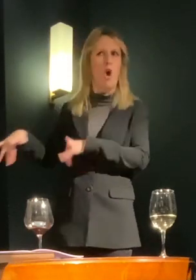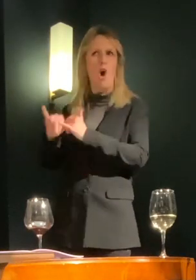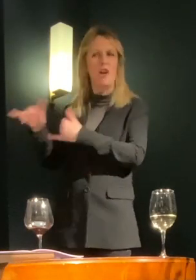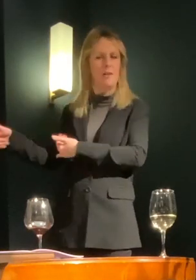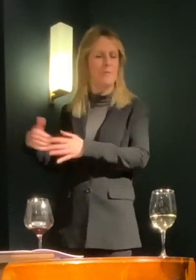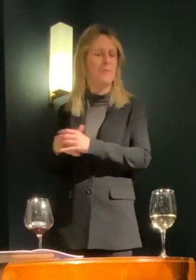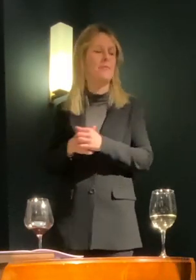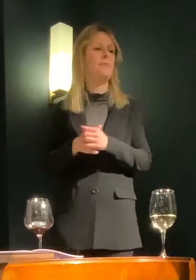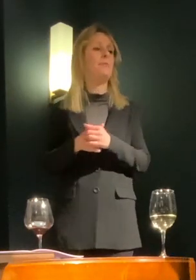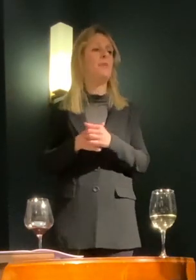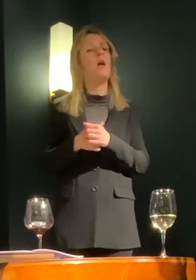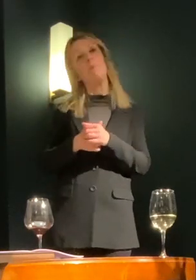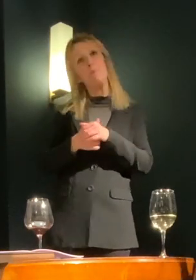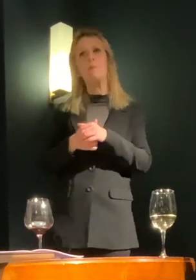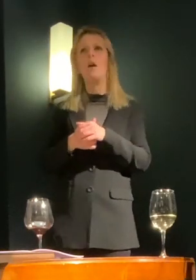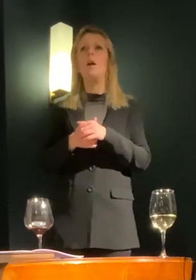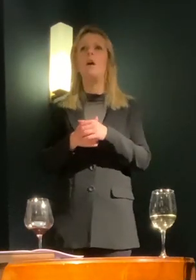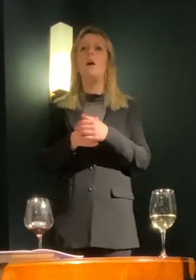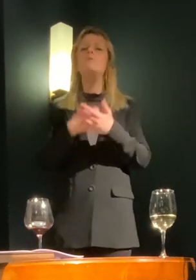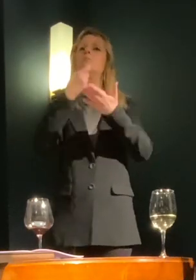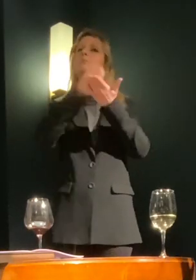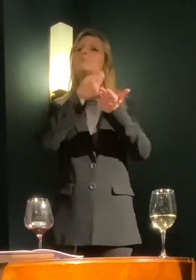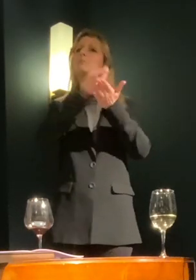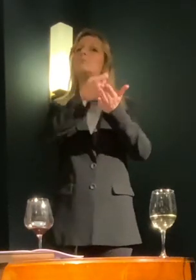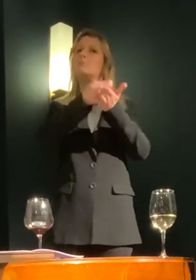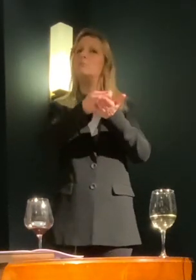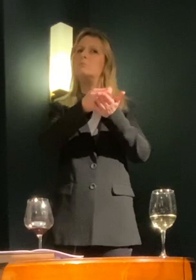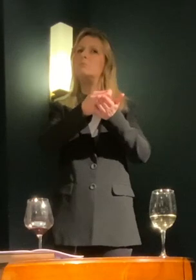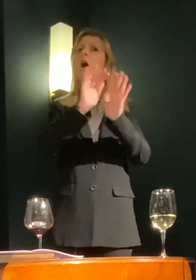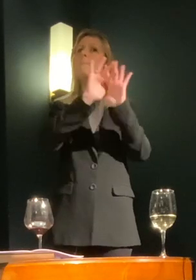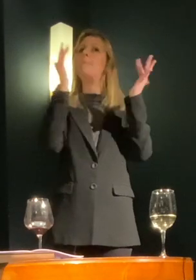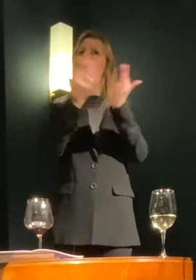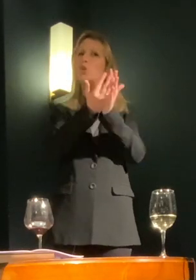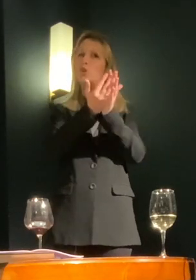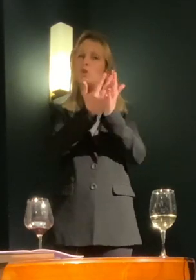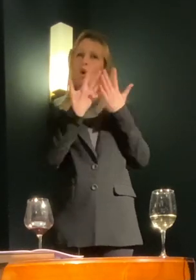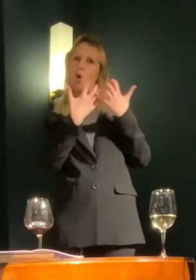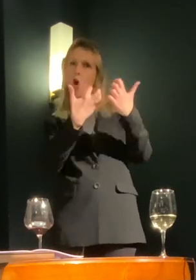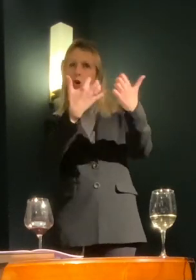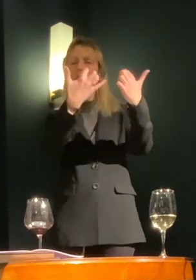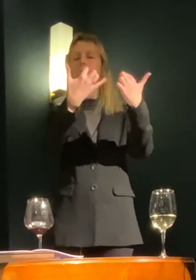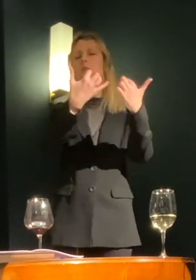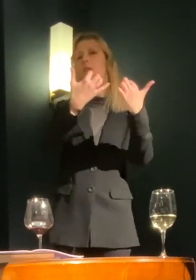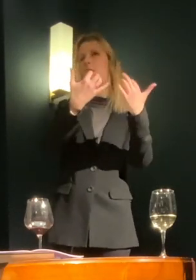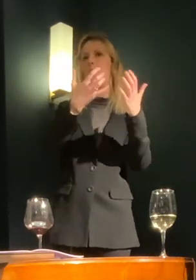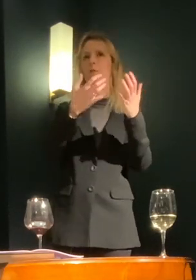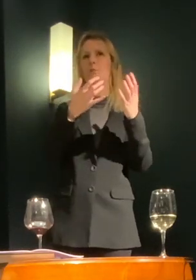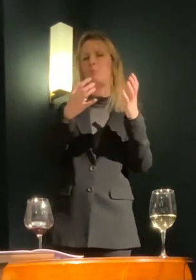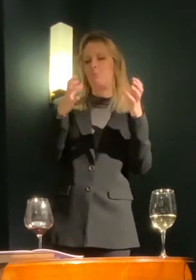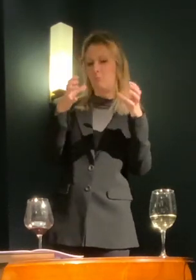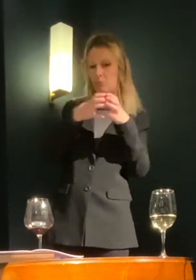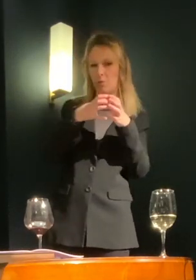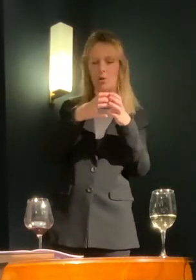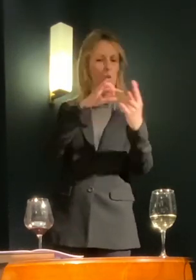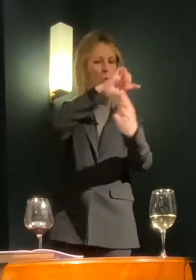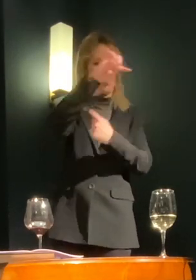La ricompensa per giocare alle regole di Sara è che tu fai parte di un mondo, di una corte che è super elitaria, super stretta, che ruota intorno